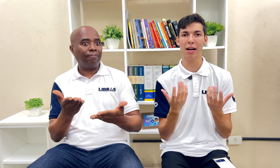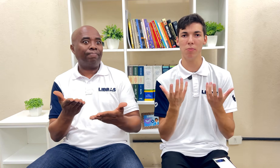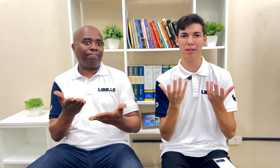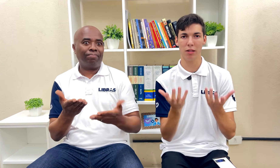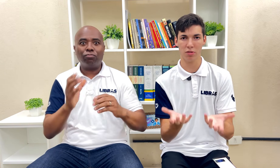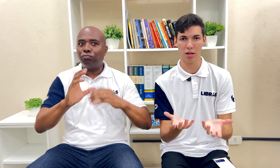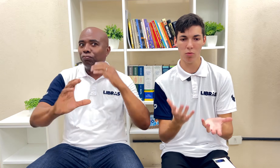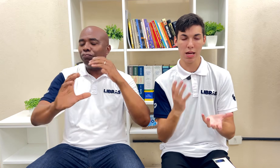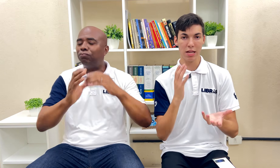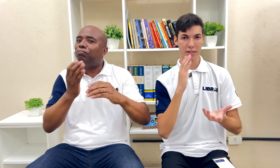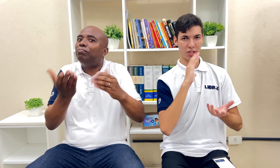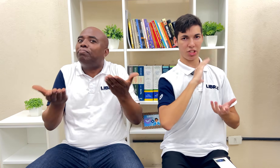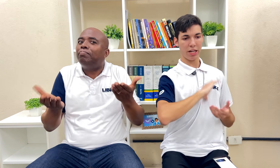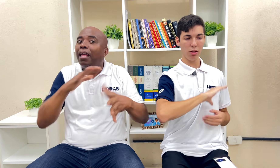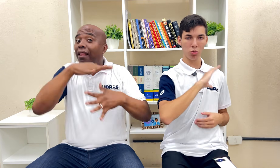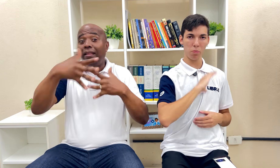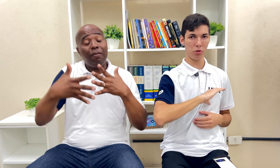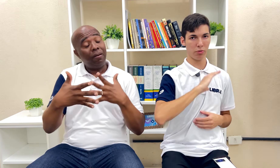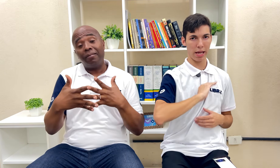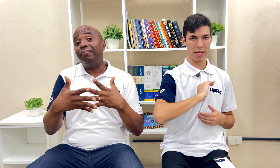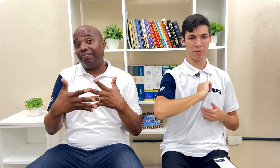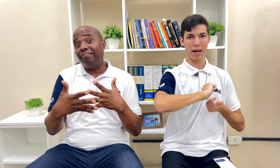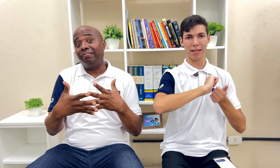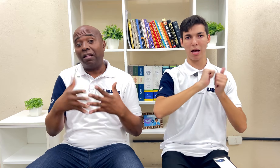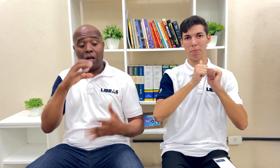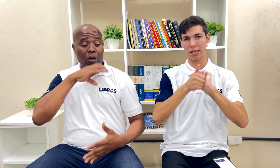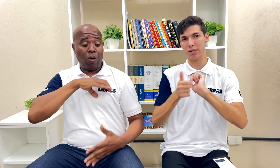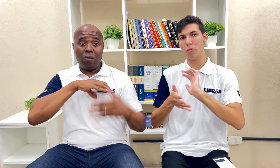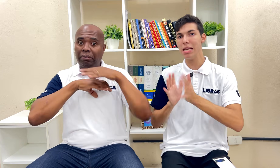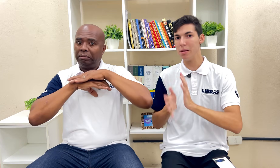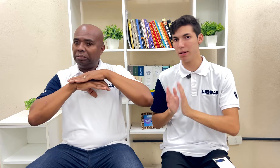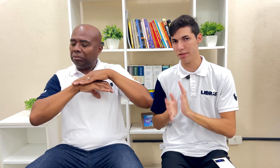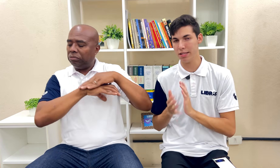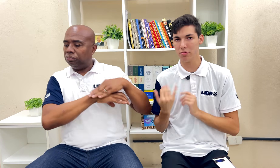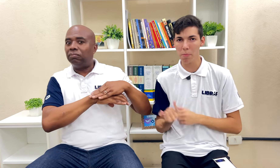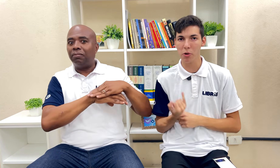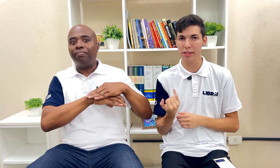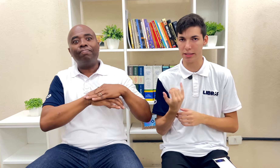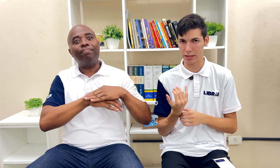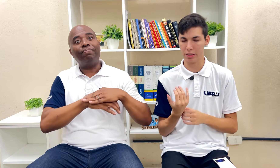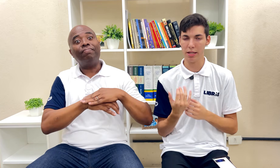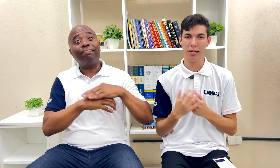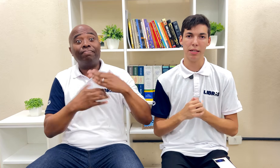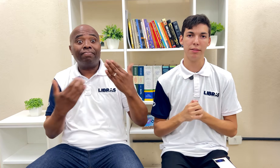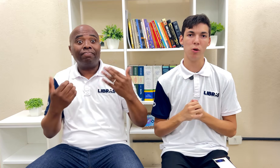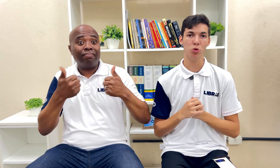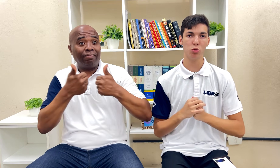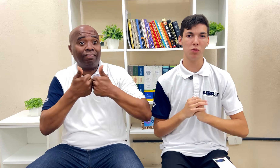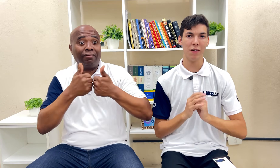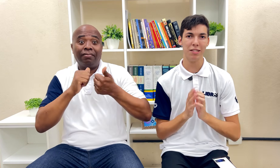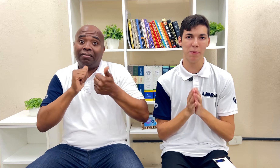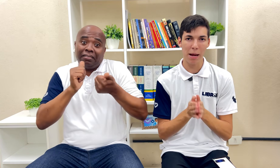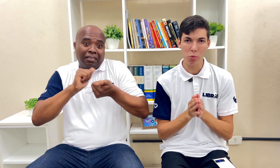uma tradução, tirando do português para adaptação em Libras. Isso é importante. Então o surdo vai esperar por